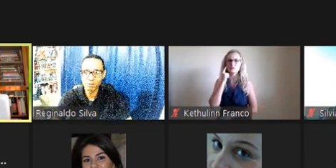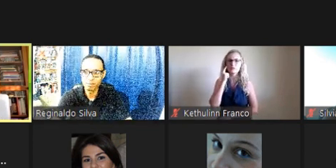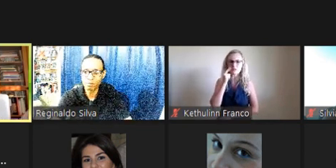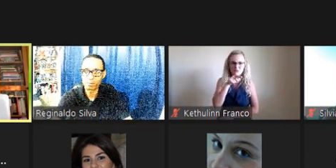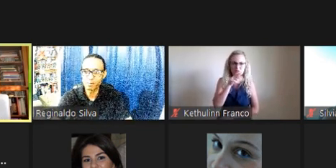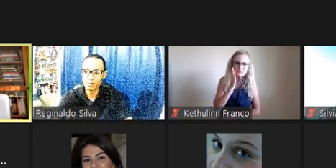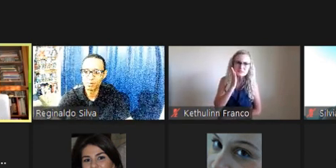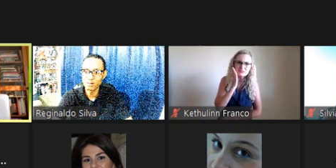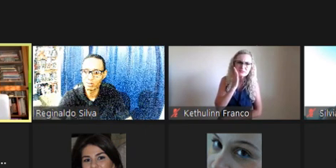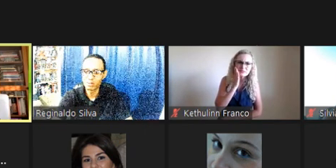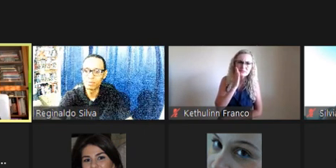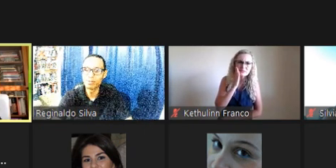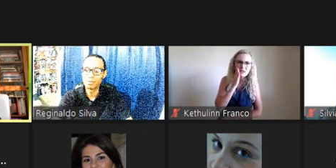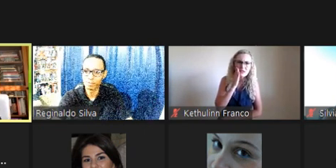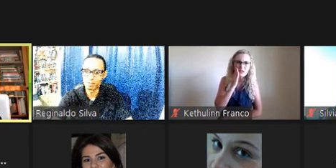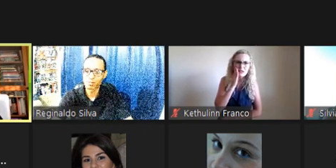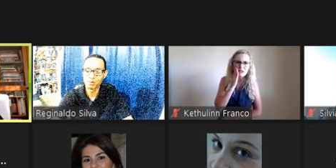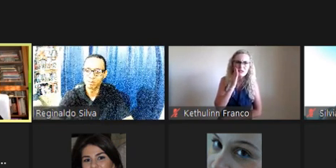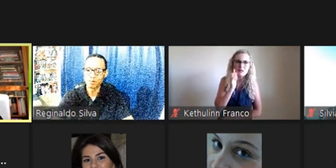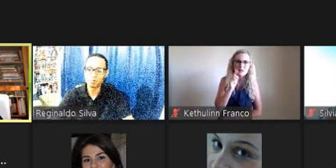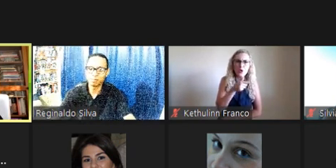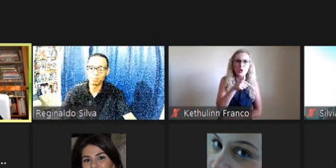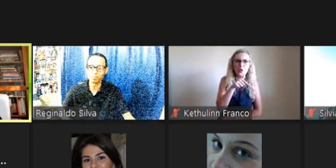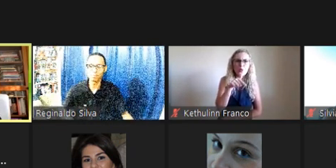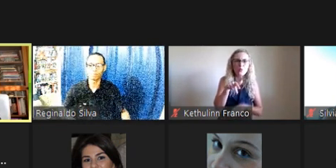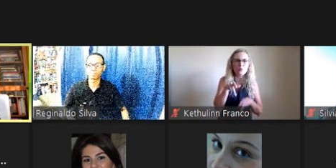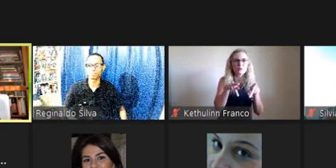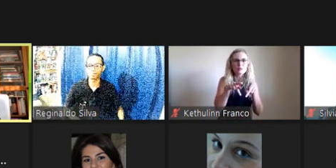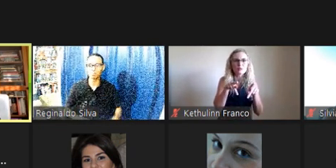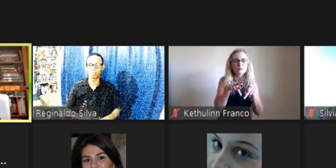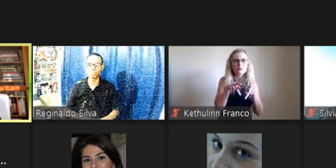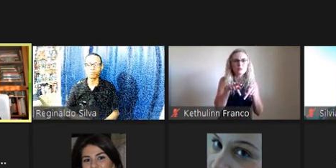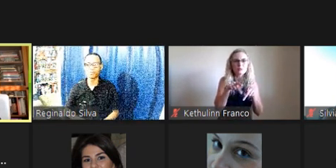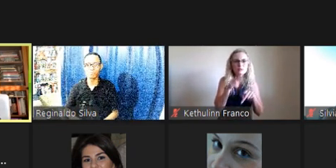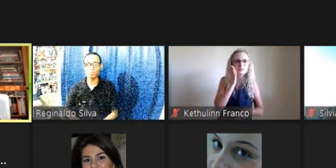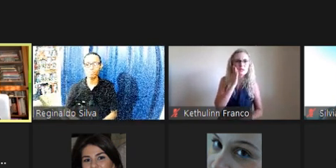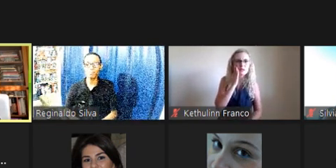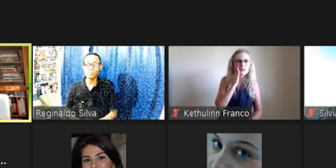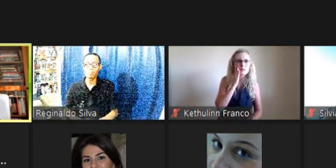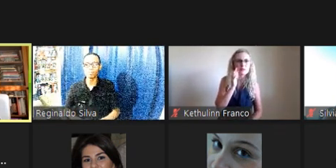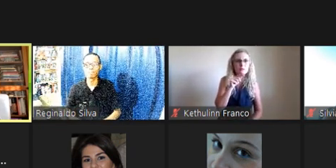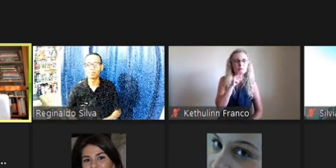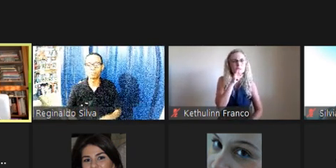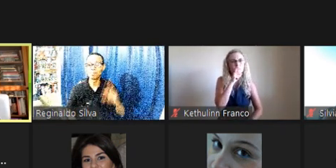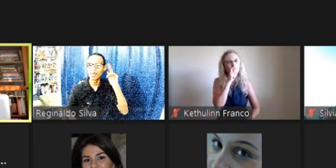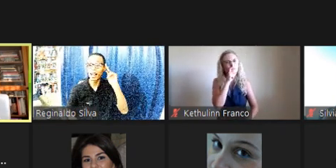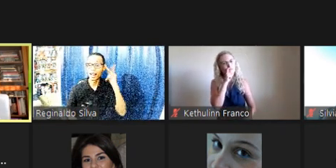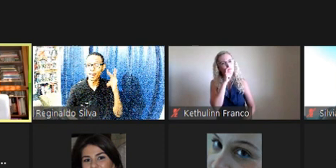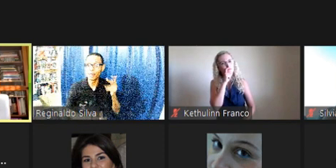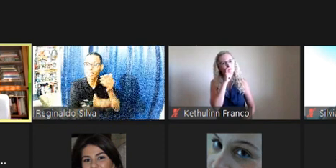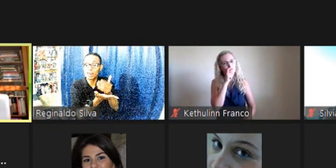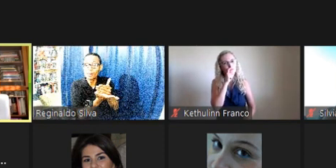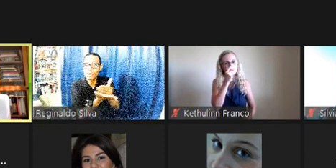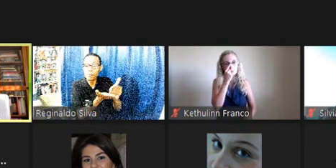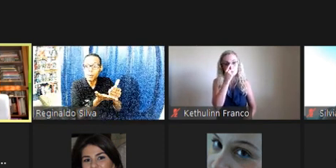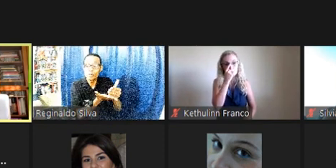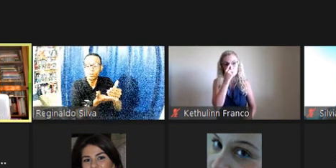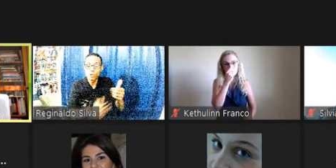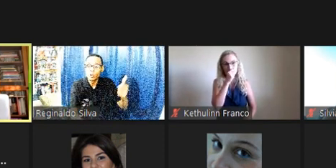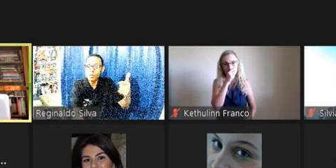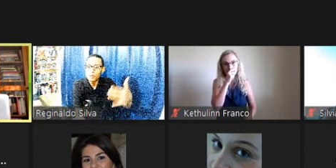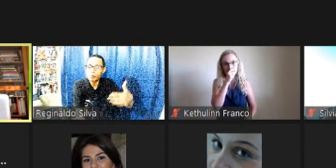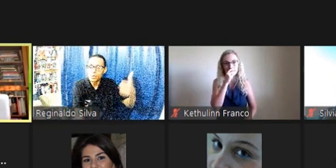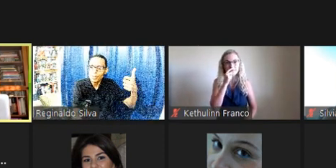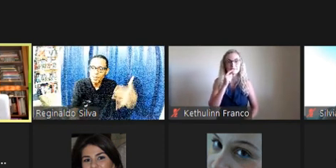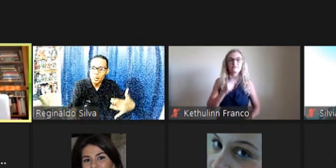mesmos começaram, né? A Kathleen começou a falar dela, falando, nossa, o profissional é pouco valorizado no Brasil, aí eu conversei